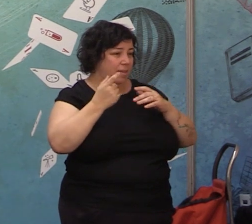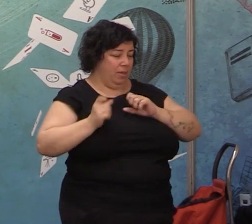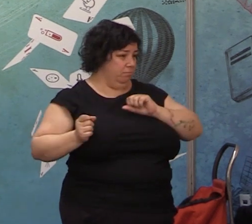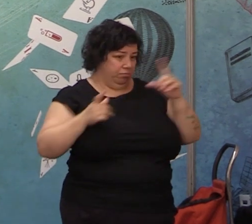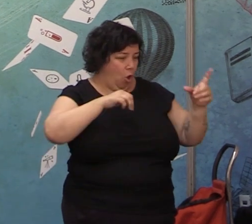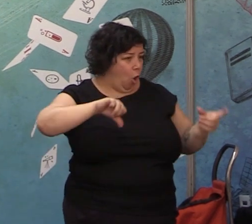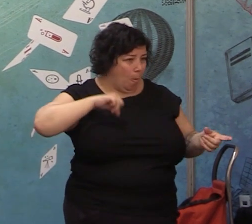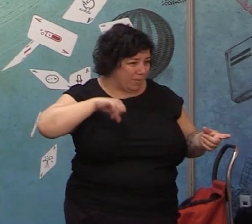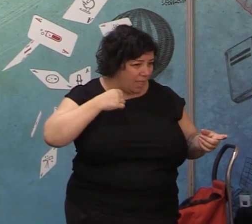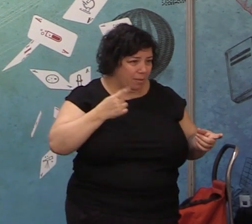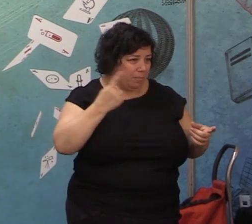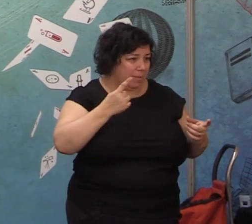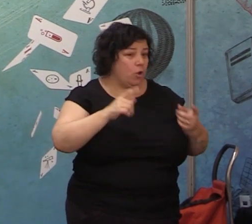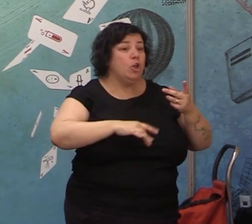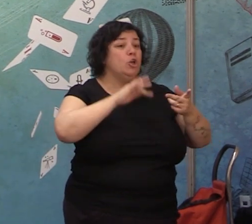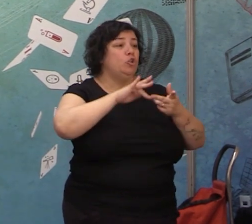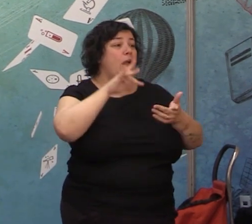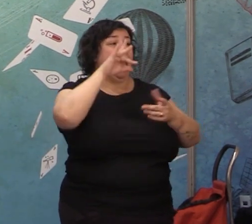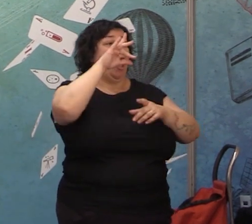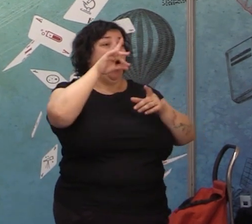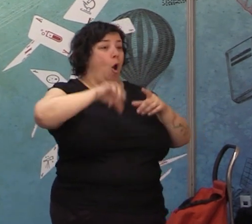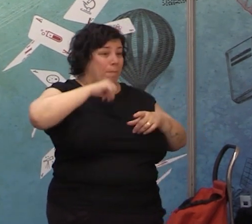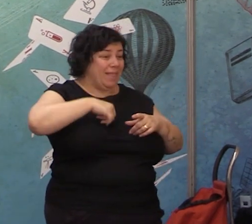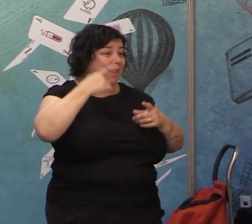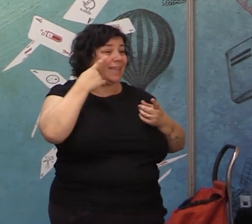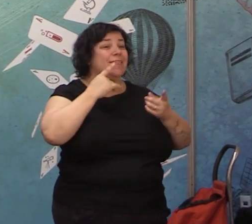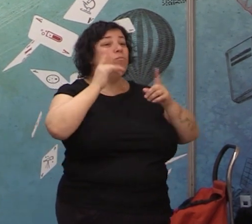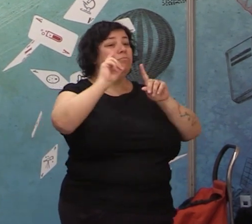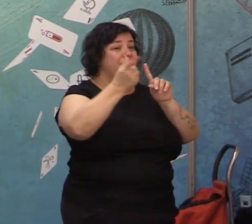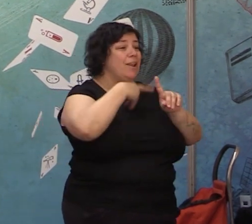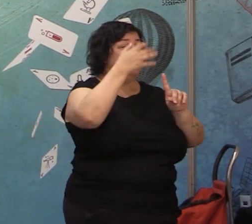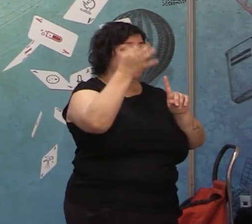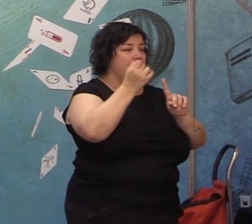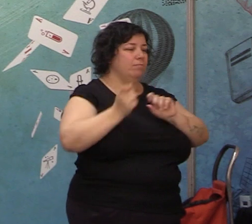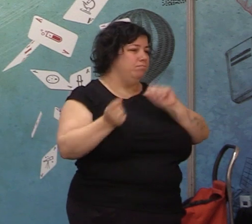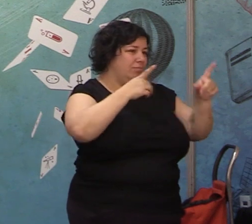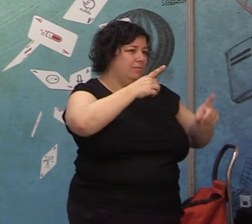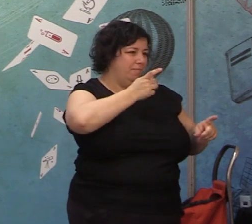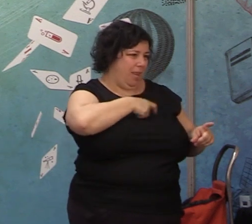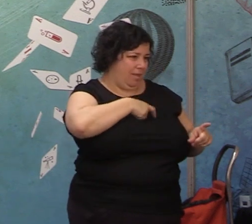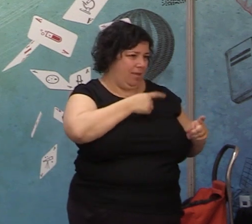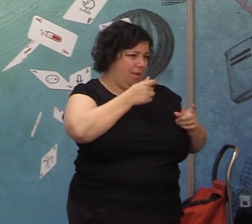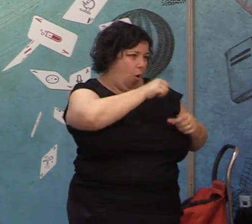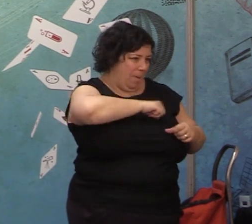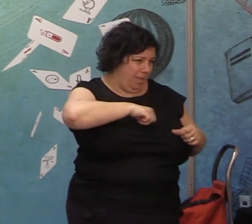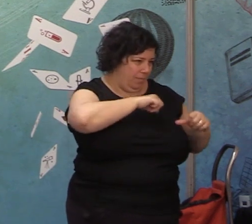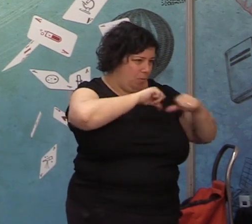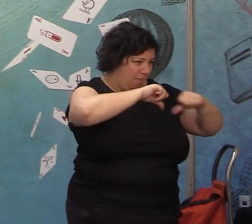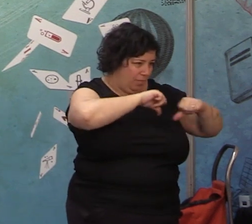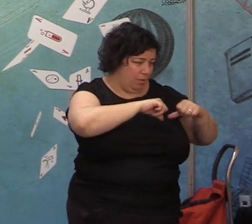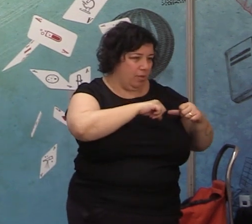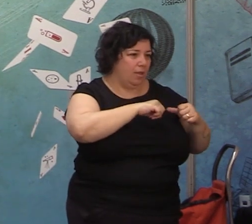hospitalario y luego que en el hospital lo diagnostiquen y lo metan directamente en el cateterismo, ¿vale? Entonces aquí